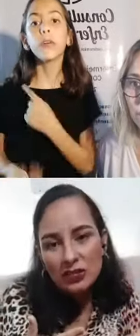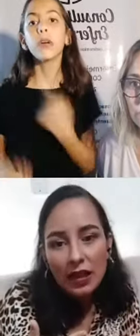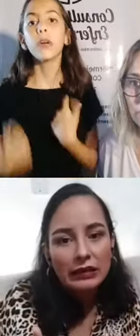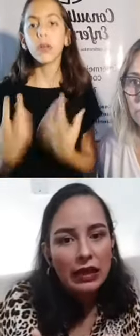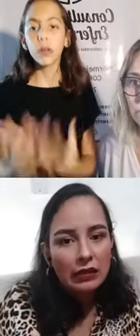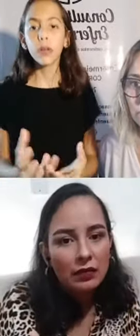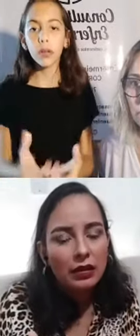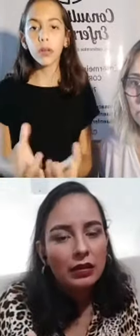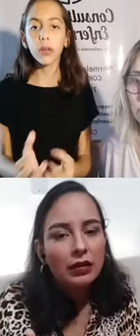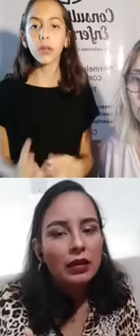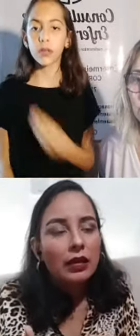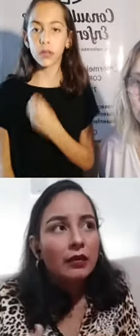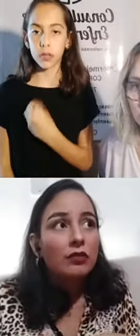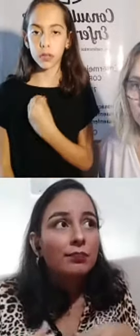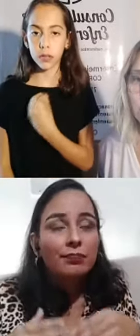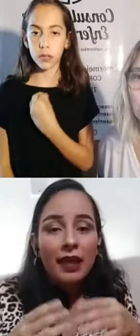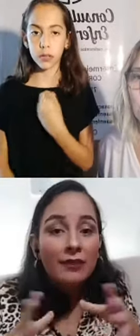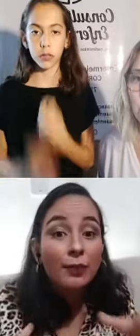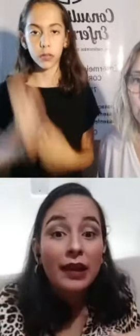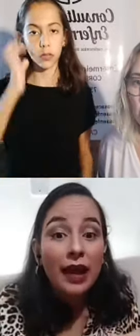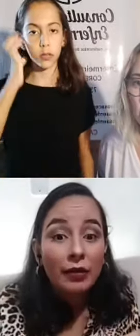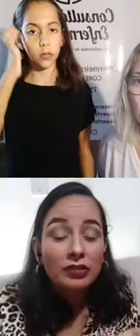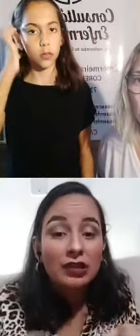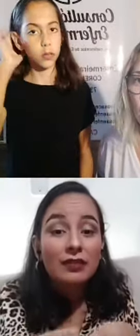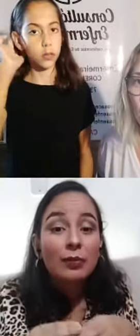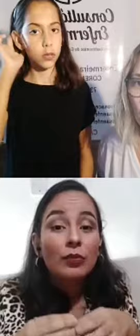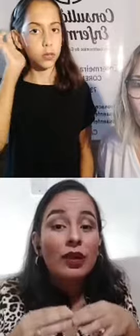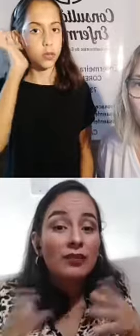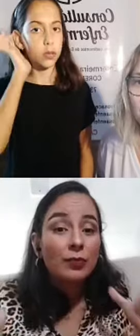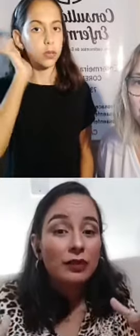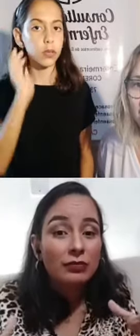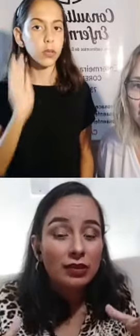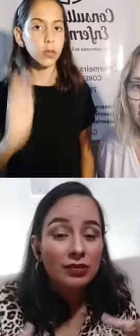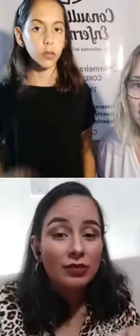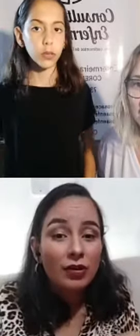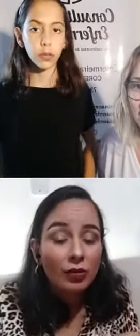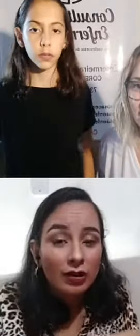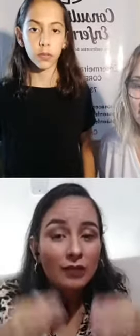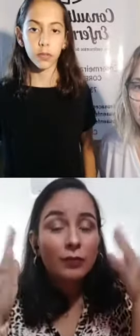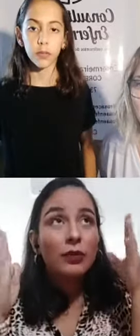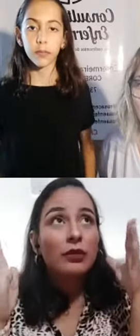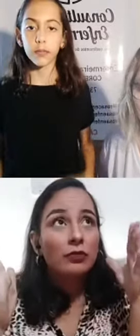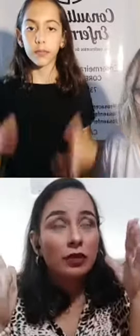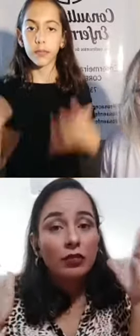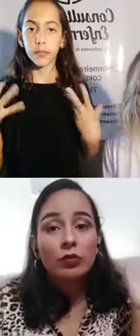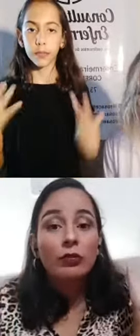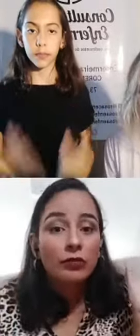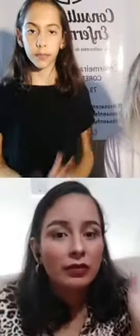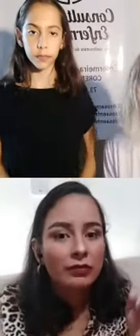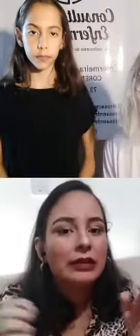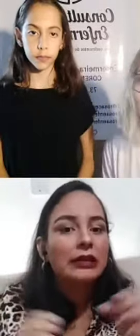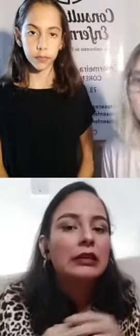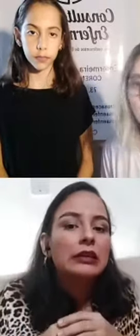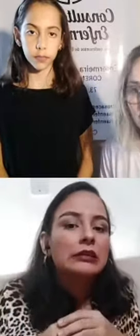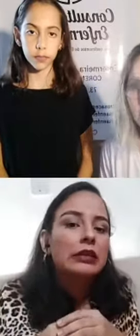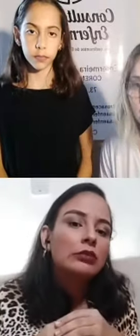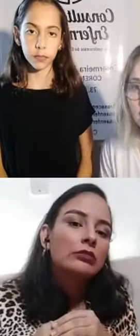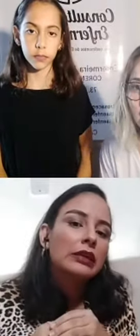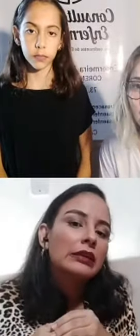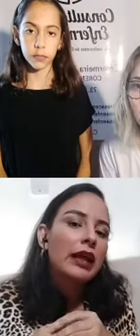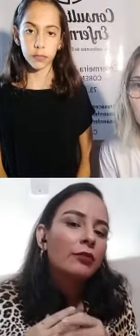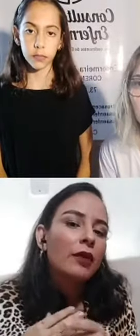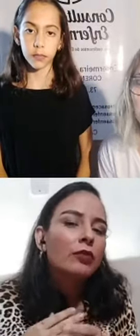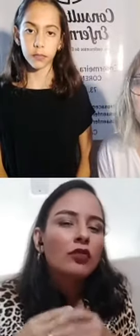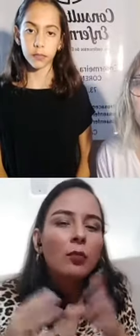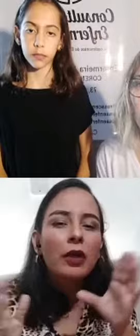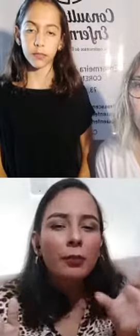gente sair dessa, né? Respirar, eu acho que tem sempre o respiro. Tem dias que eu acordo e respiro, eu falo, tô viva, né? Então eu tenho